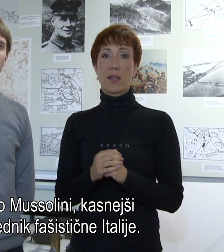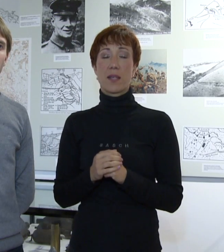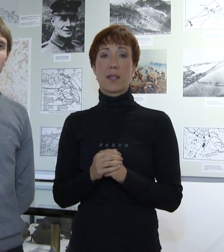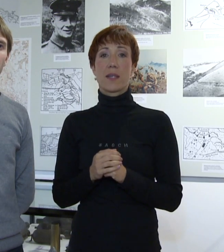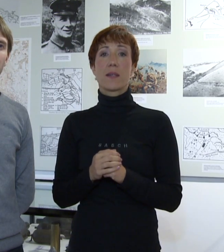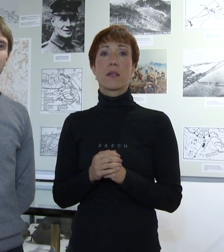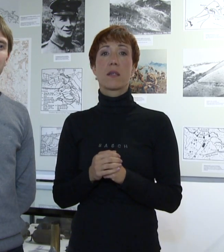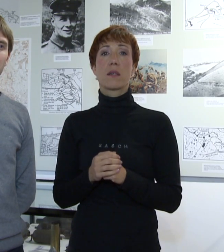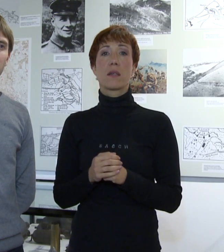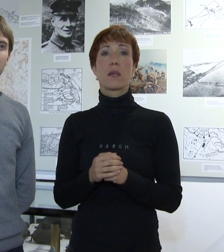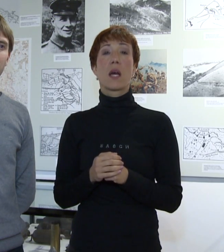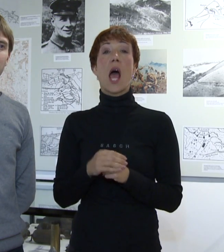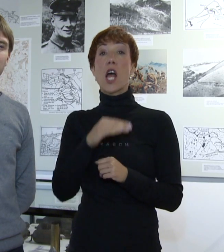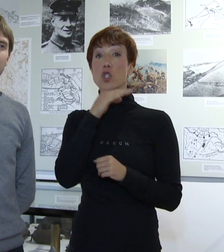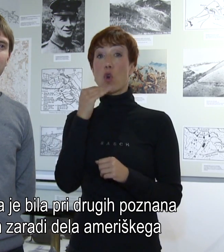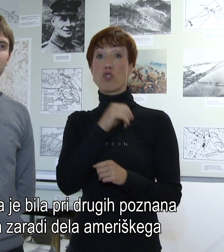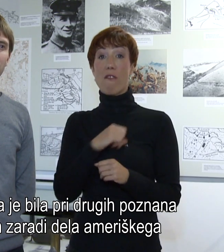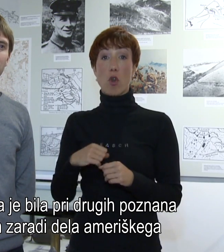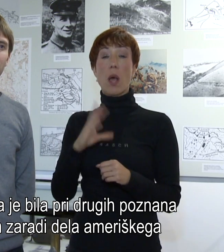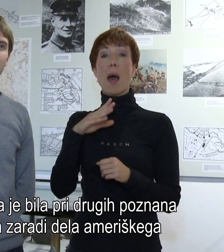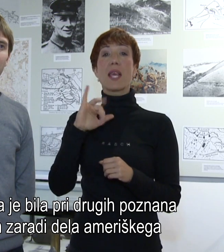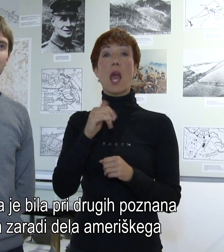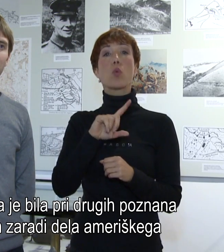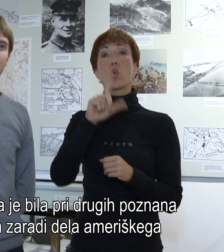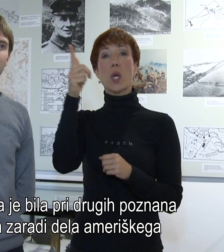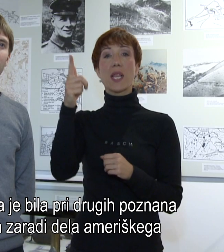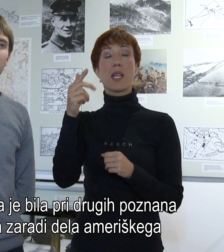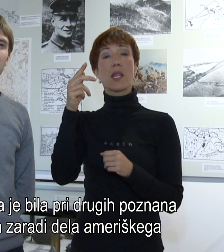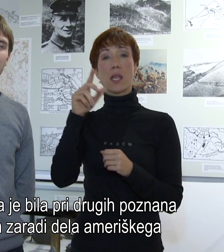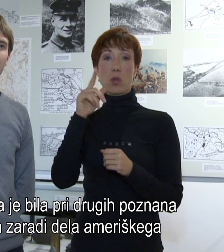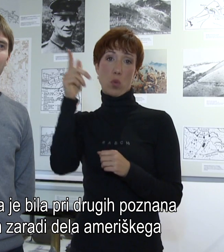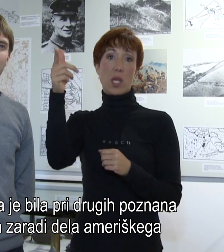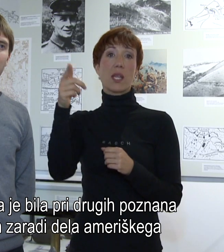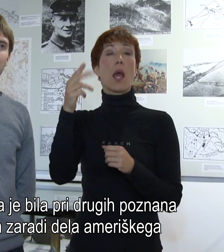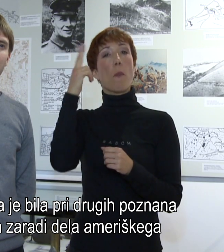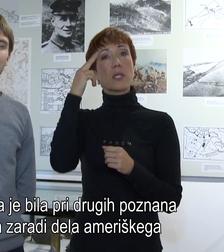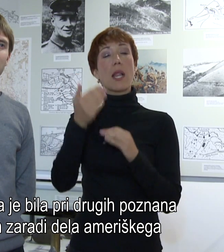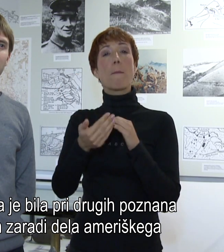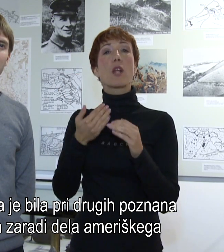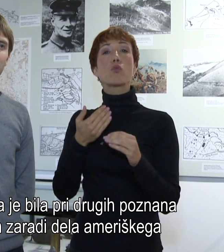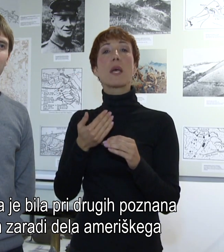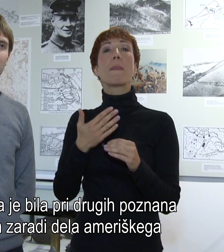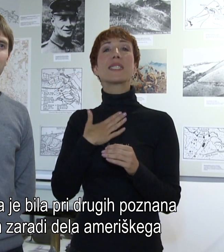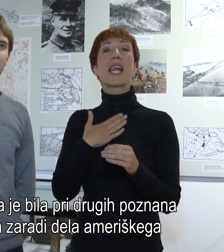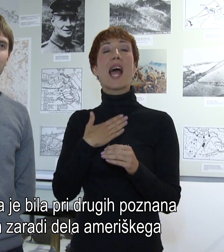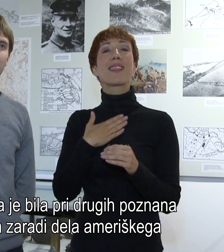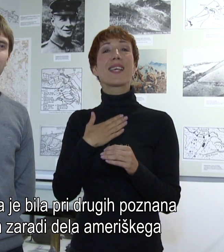Soška fronta pa je v tujini poznana predvsem zaradi dela ameriškega pisatelja